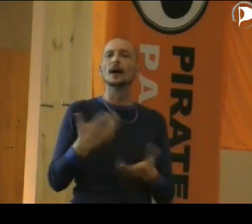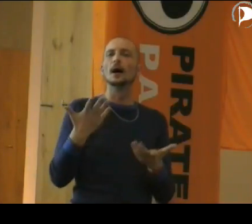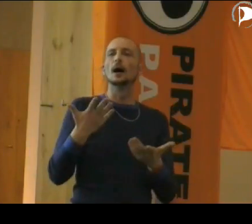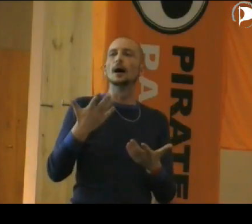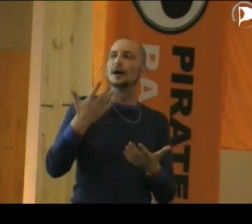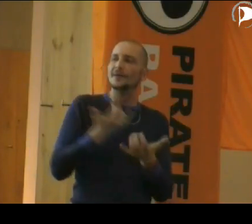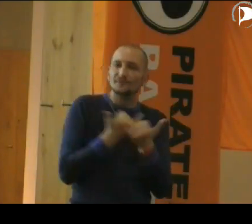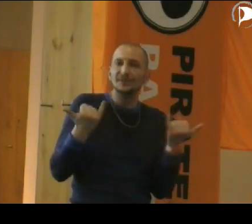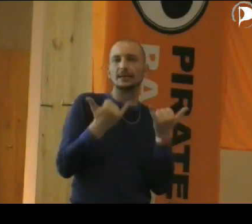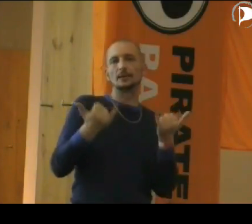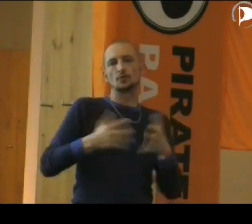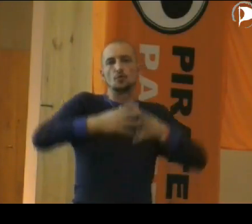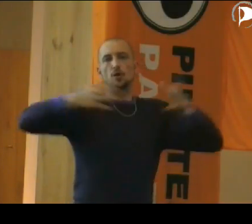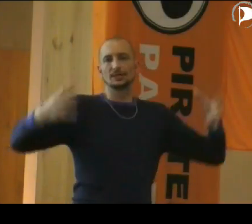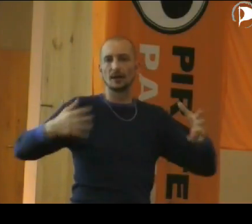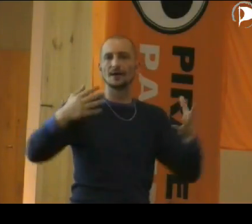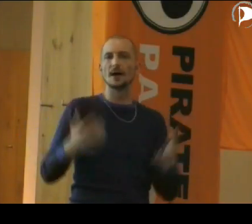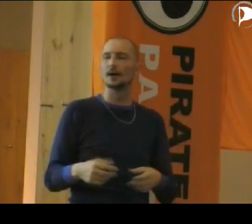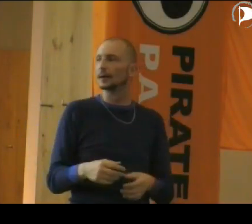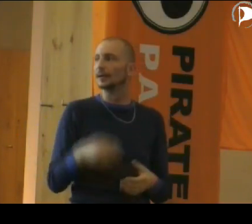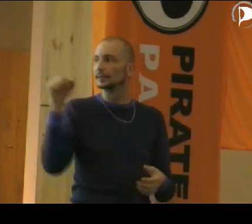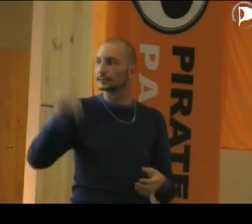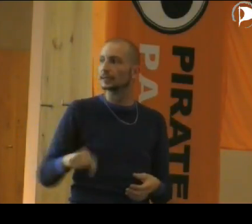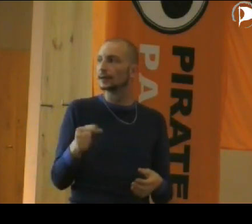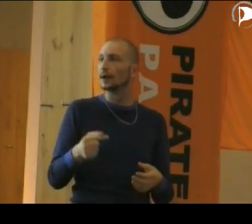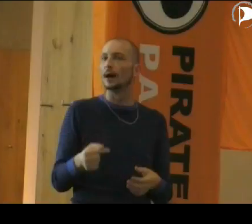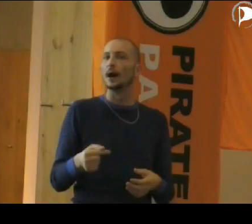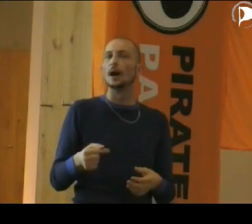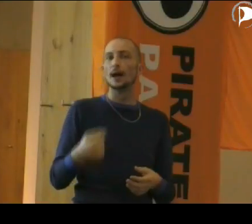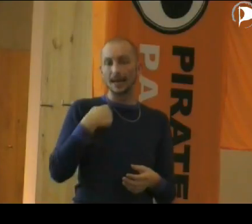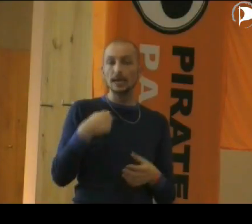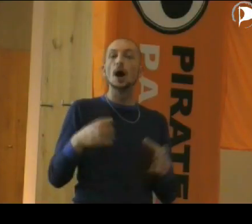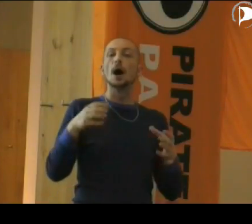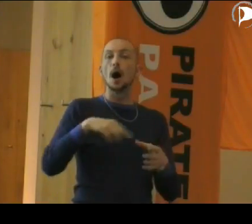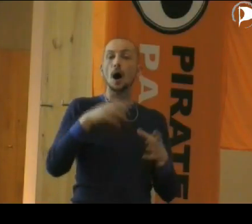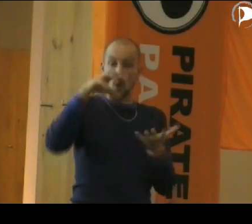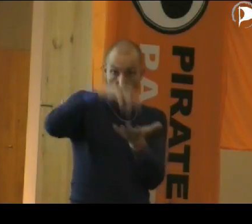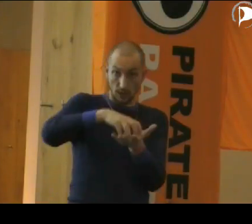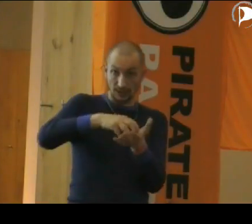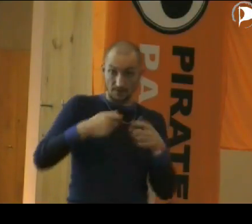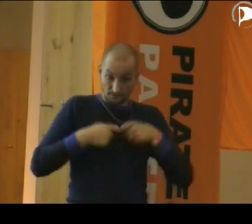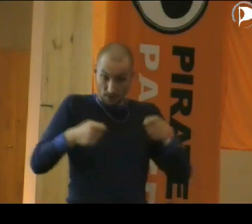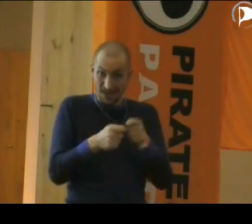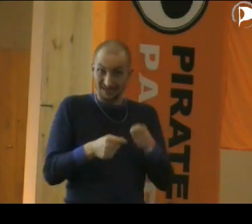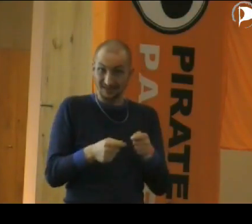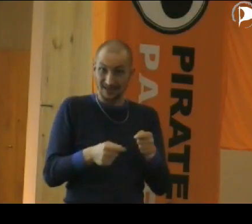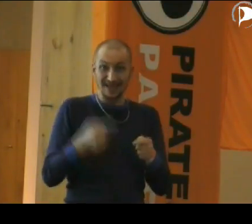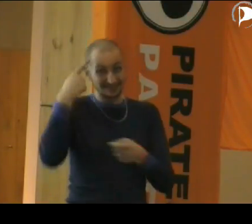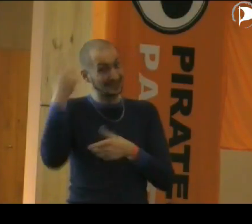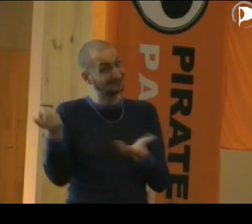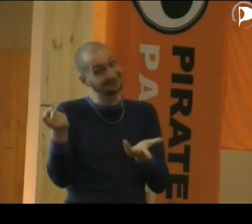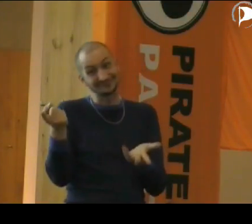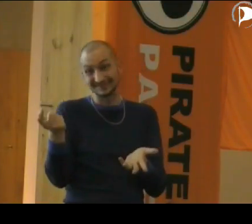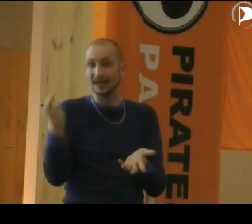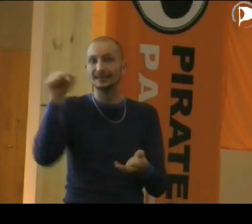der maxiq ja ich altere boxverbände nicht für sinnvoll das ist ich seh unterhalt des